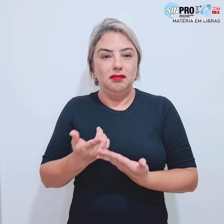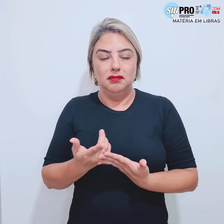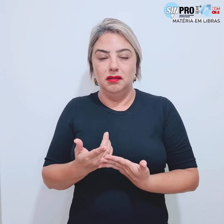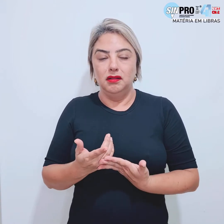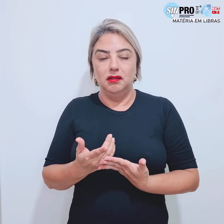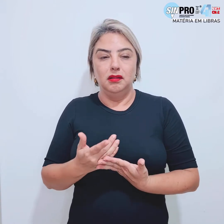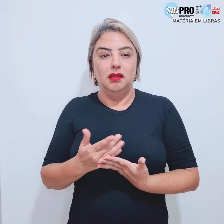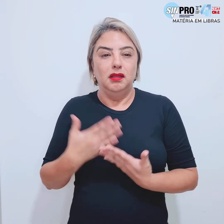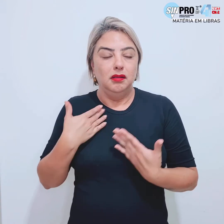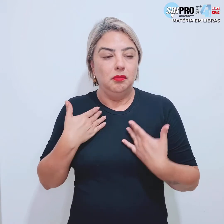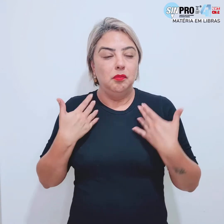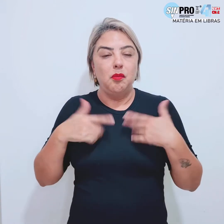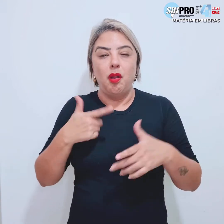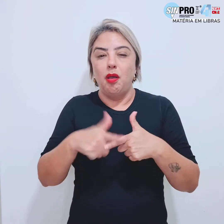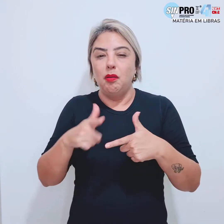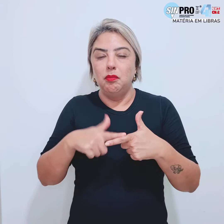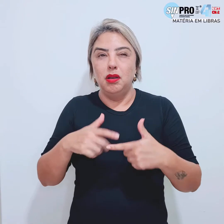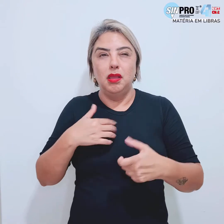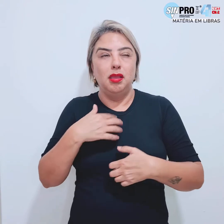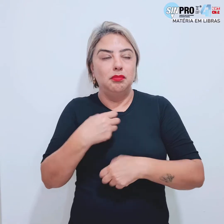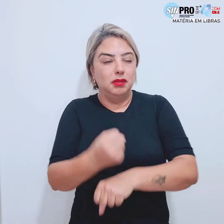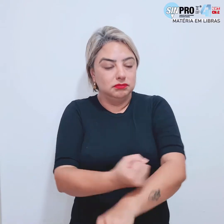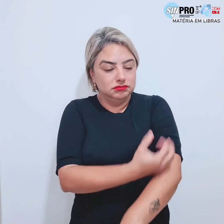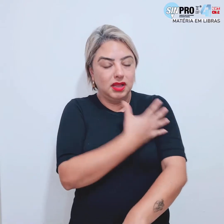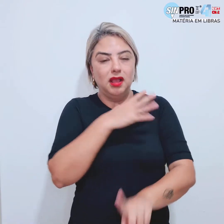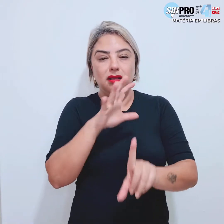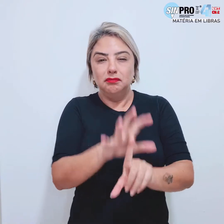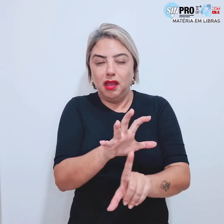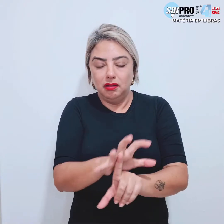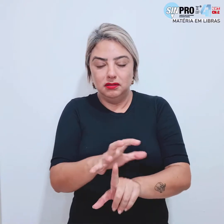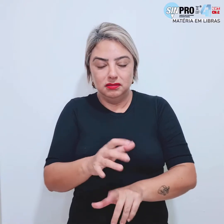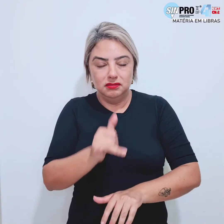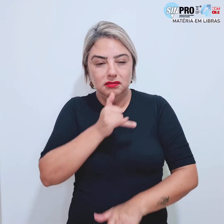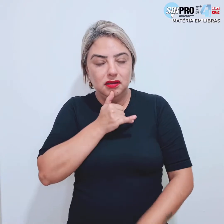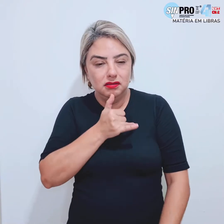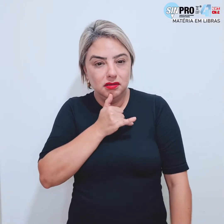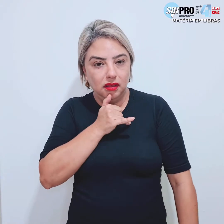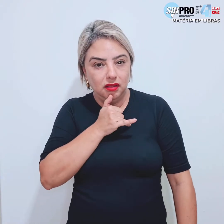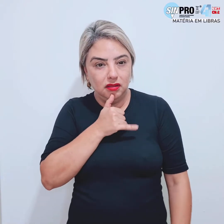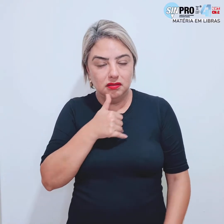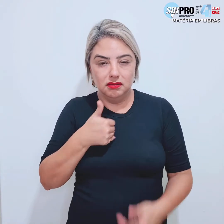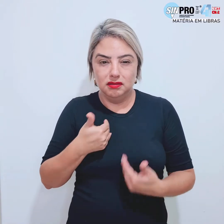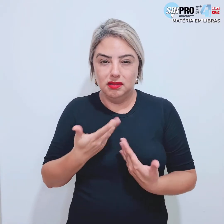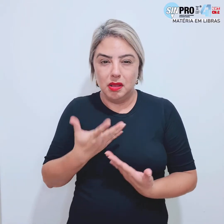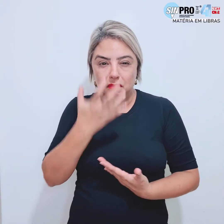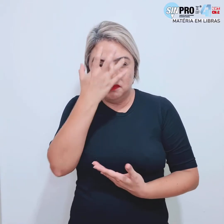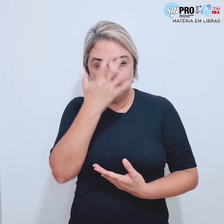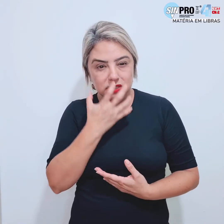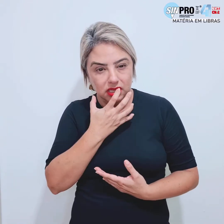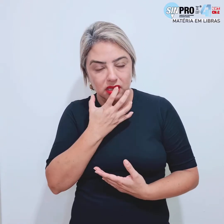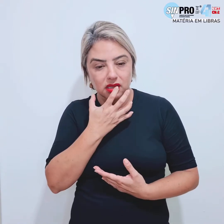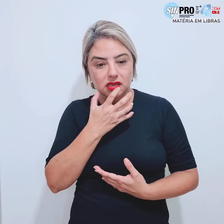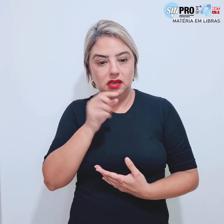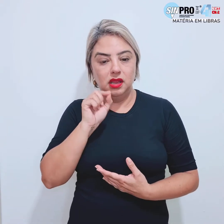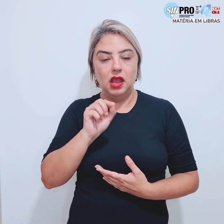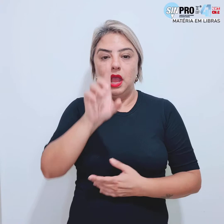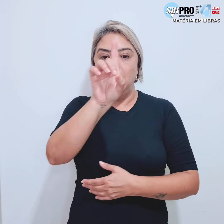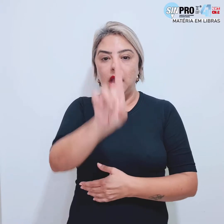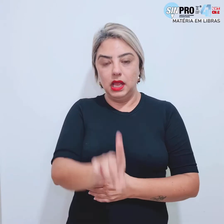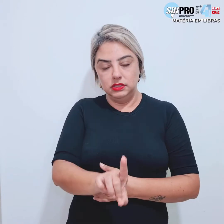profundo desgaste emocional e impactante tristeza por causa dessa situação, a